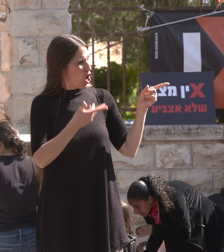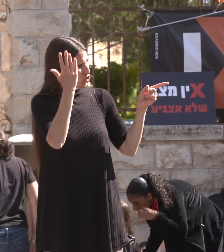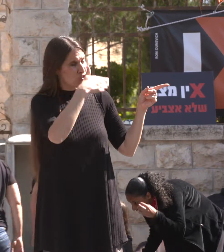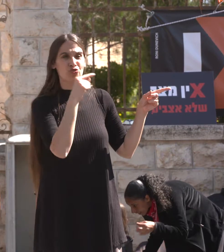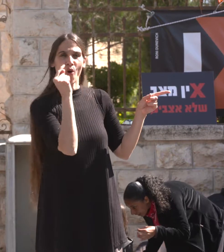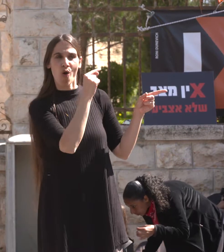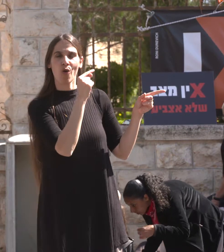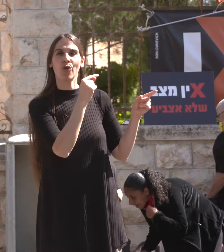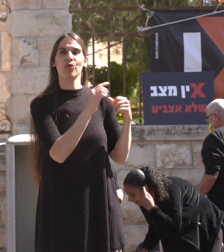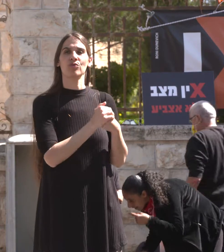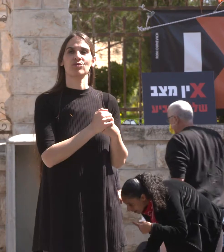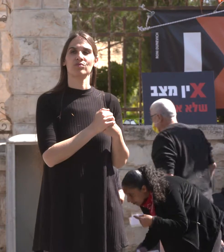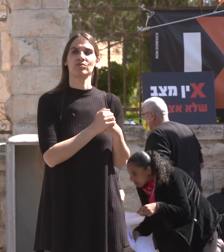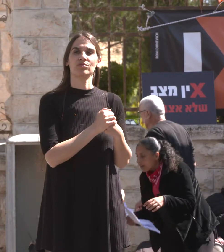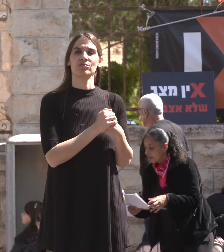השחור,